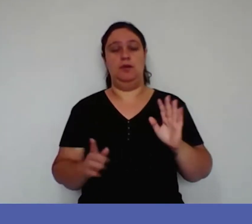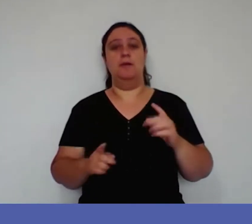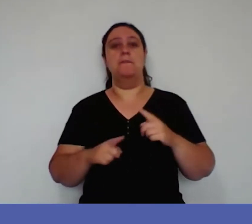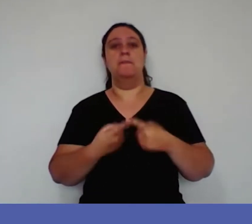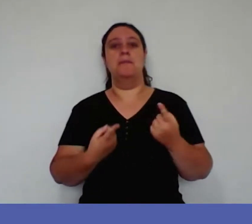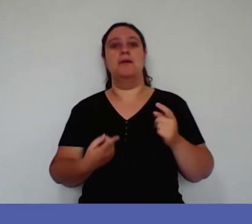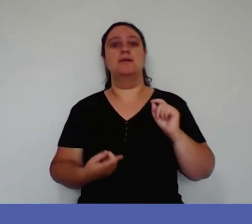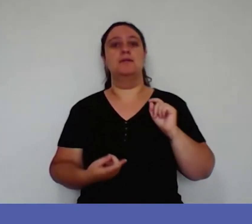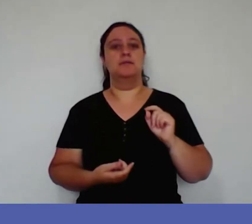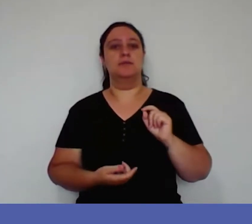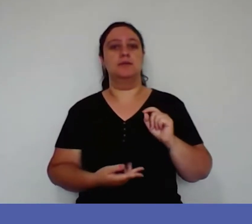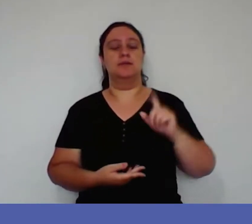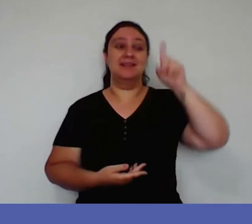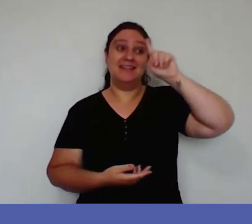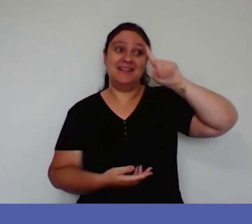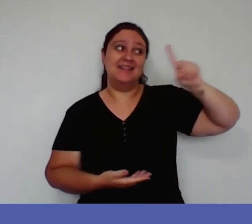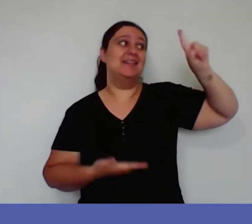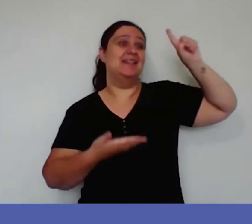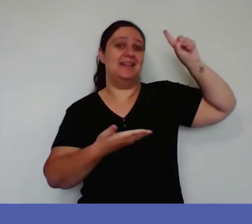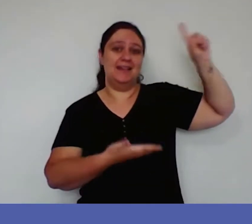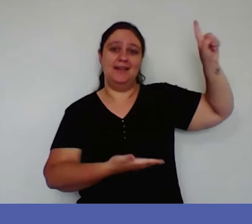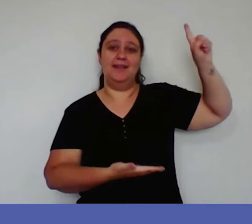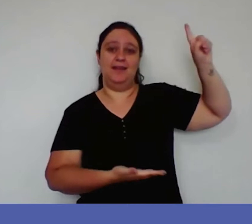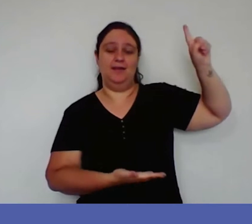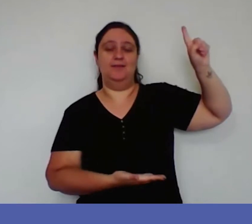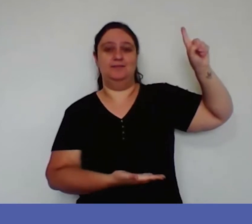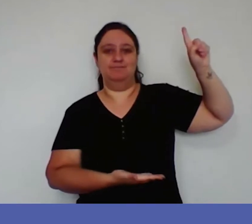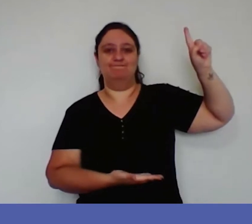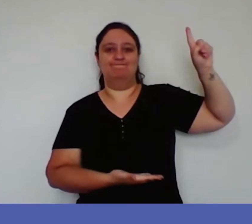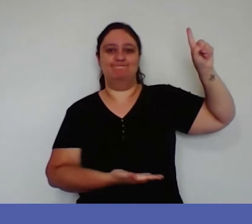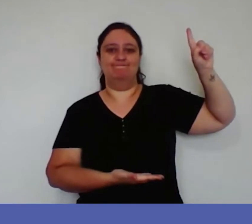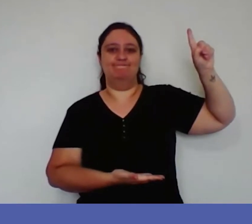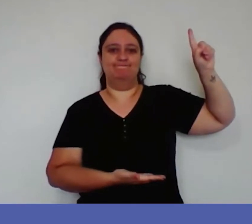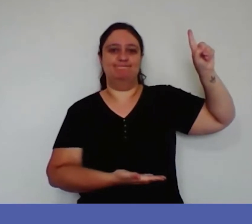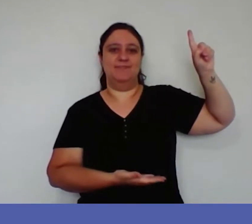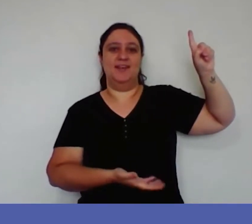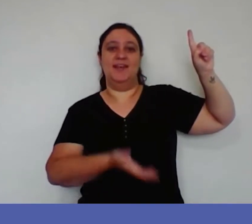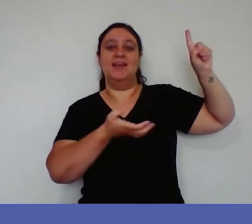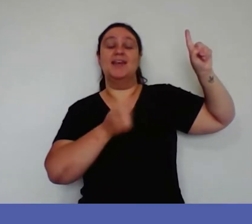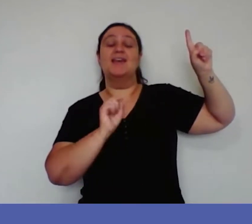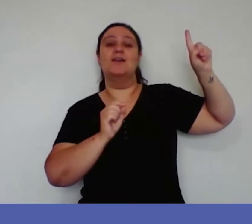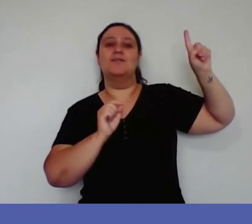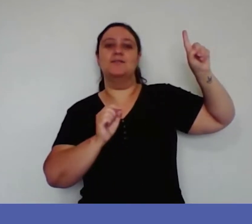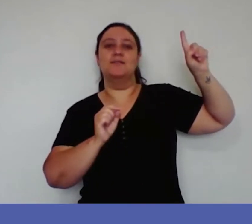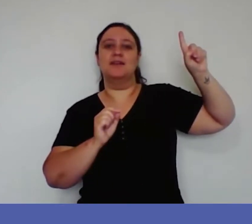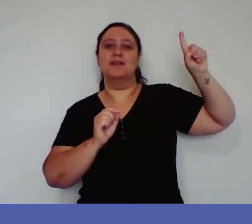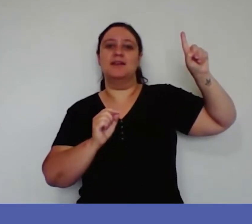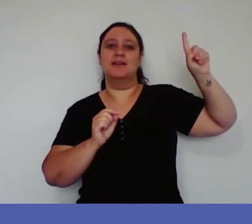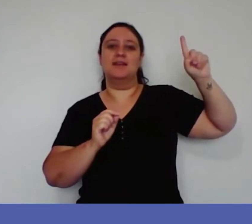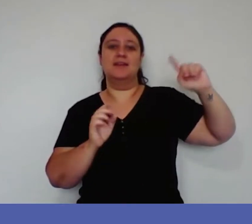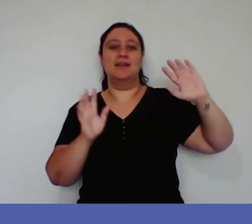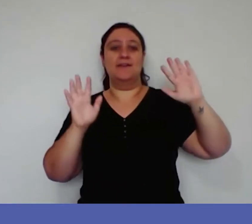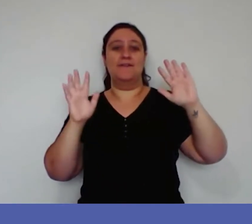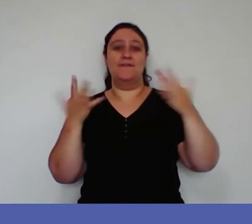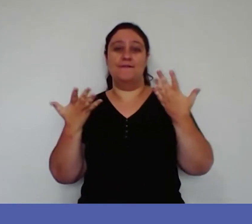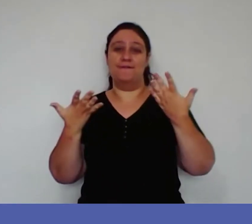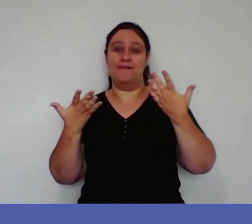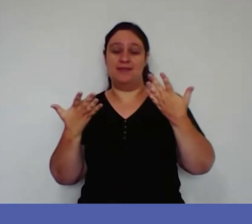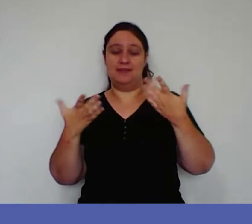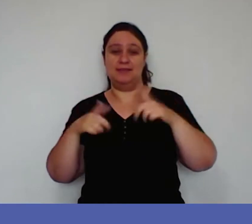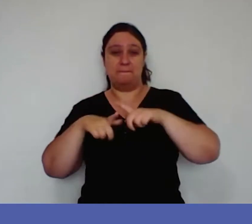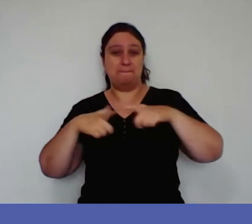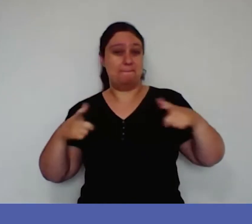Deus, no seu coração, a maior festa desse universo é